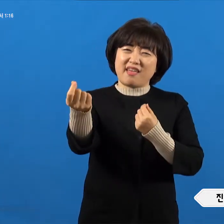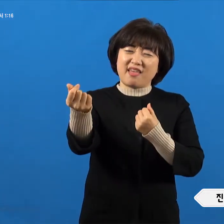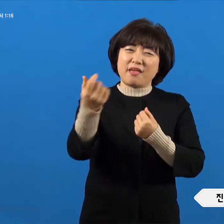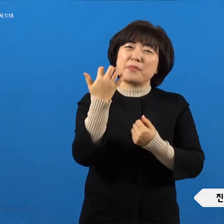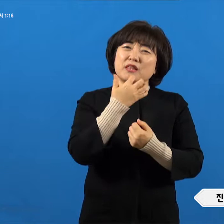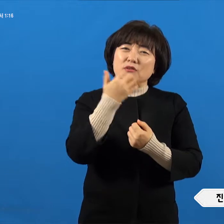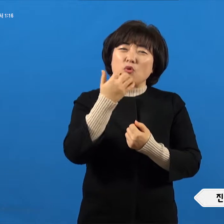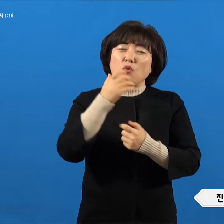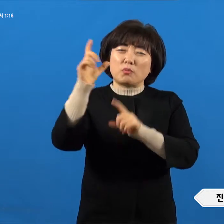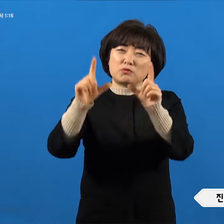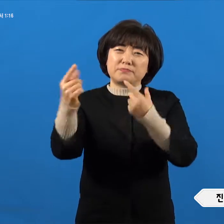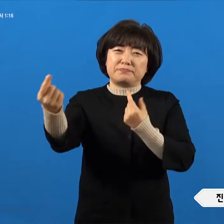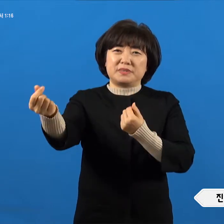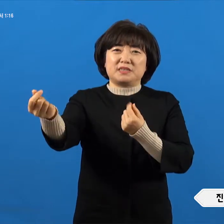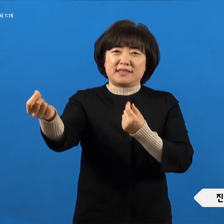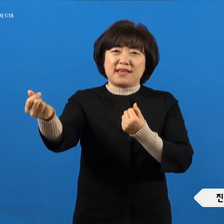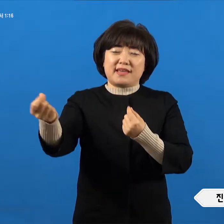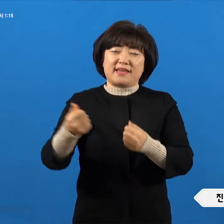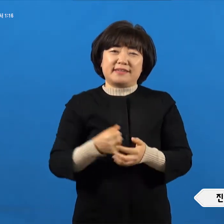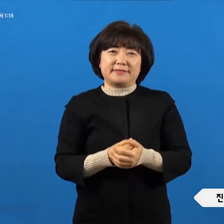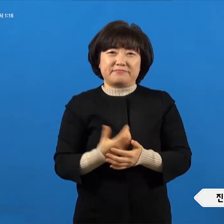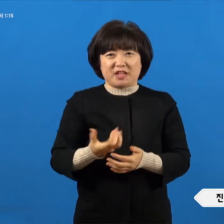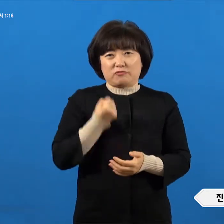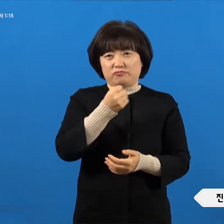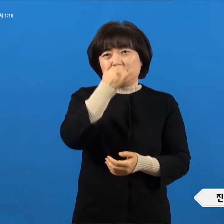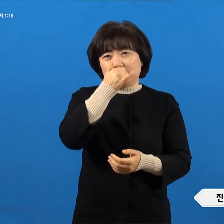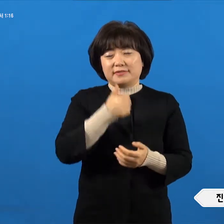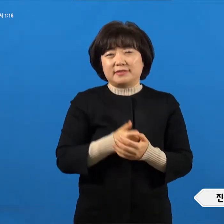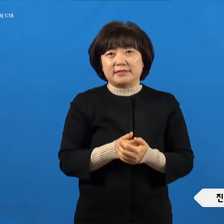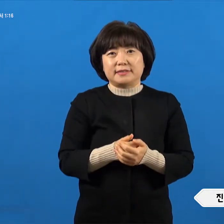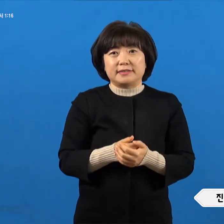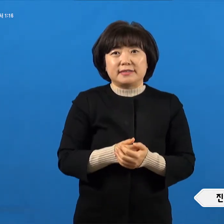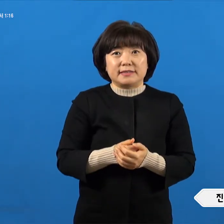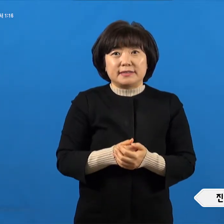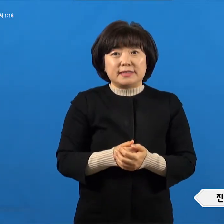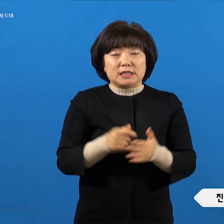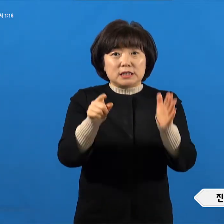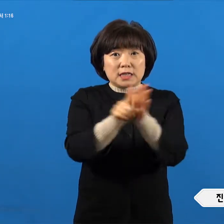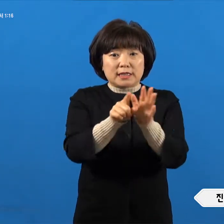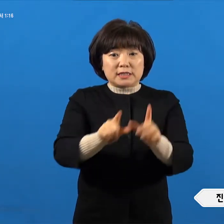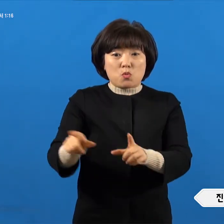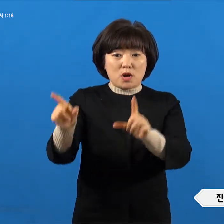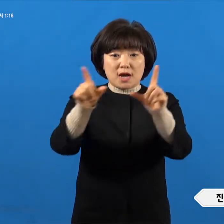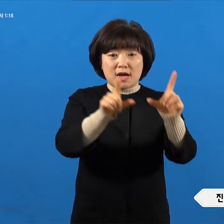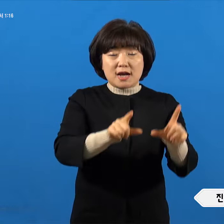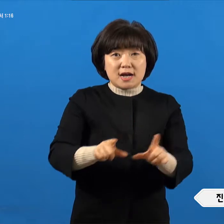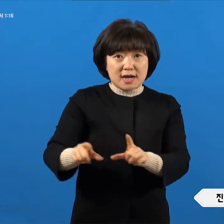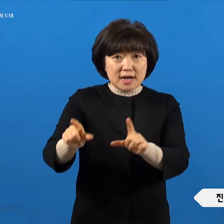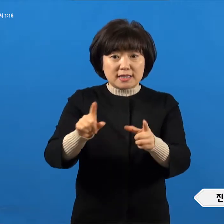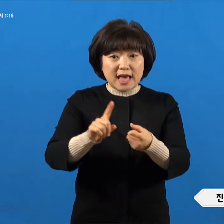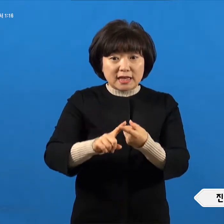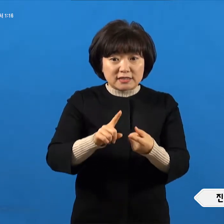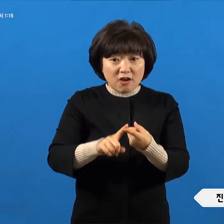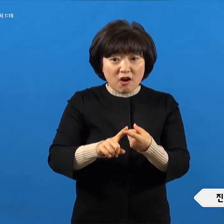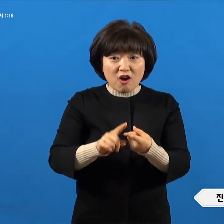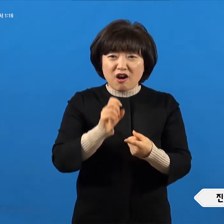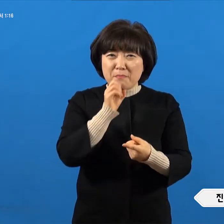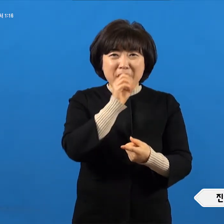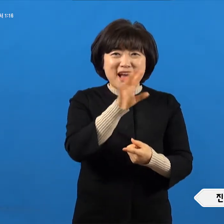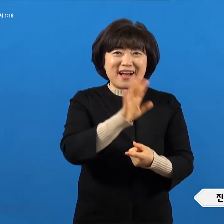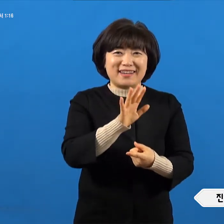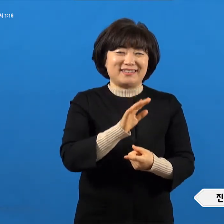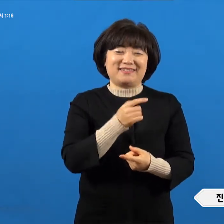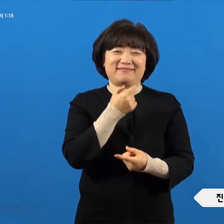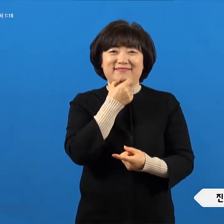모습을 가지고 있지는 않습니까? 신앙생활에 대해서 별로 언급하지 않습니다. 하나님에 대한